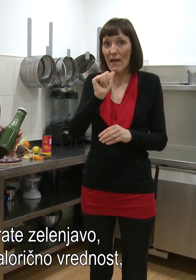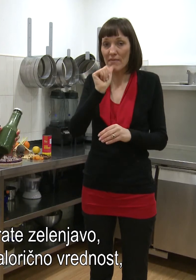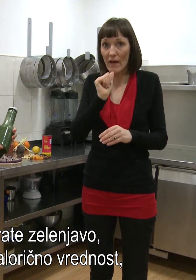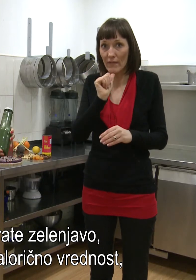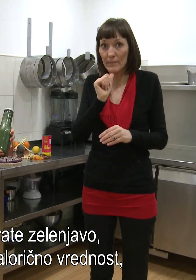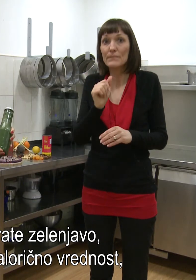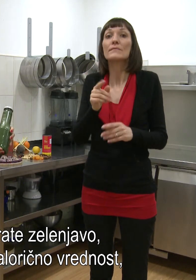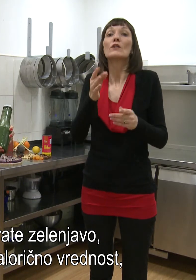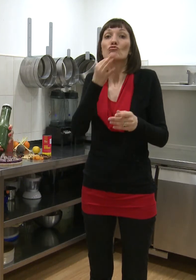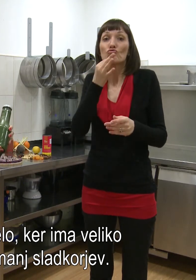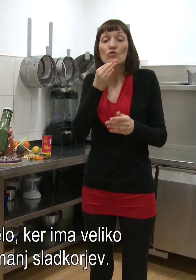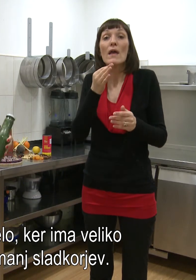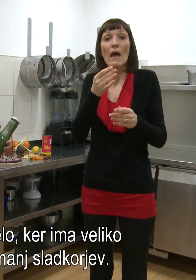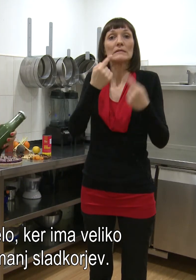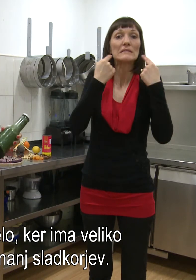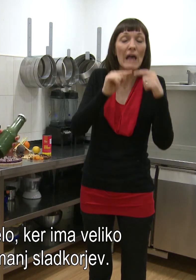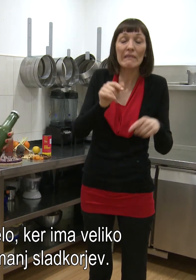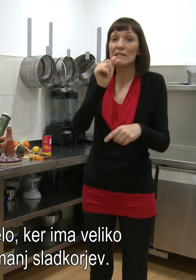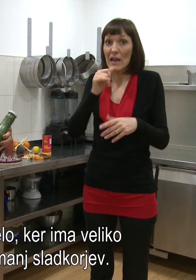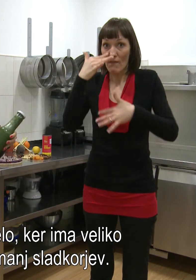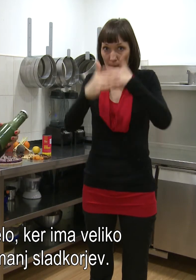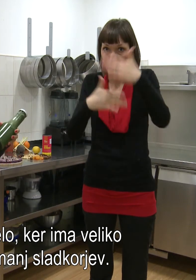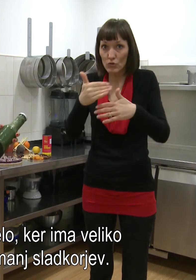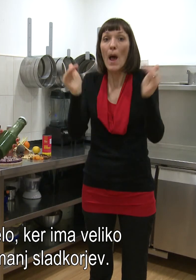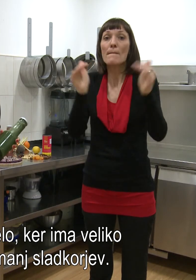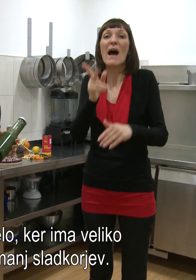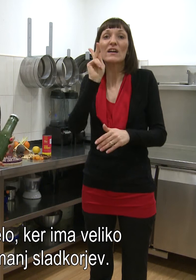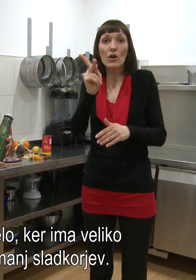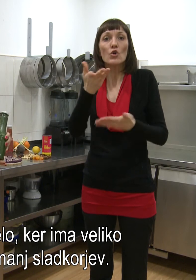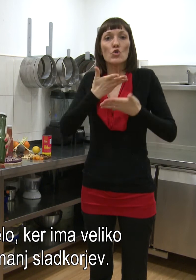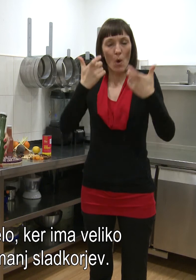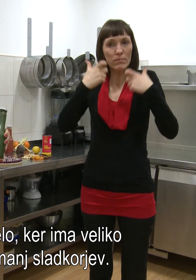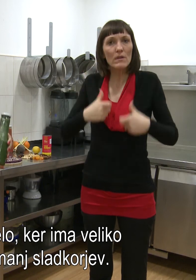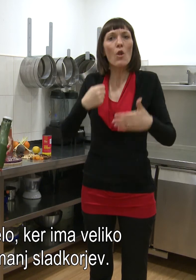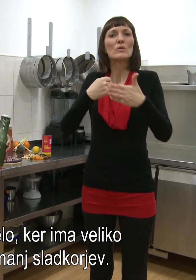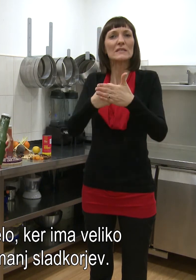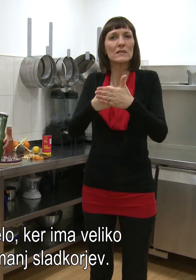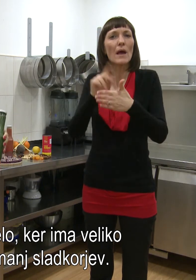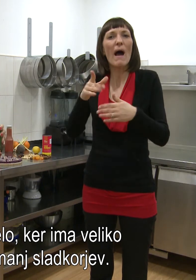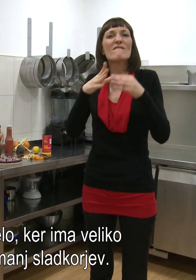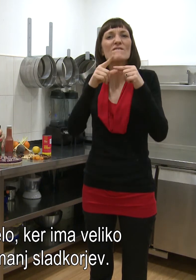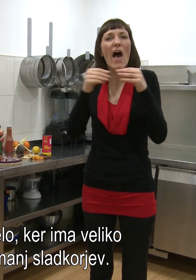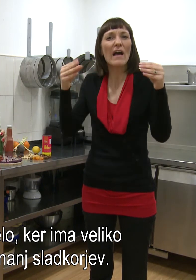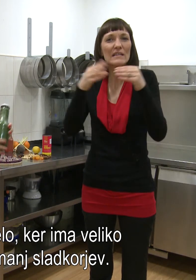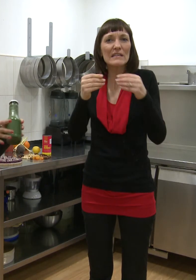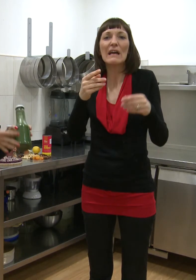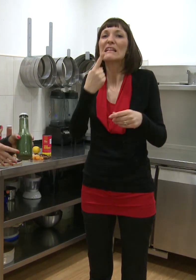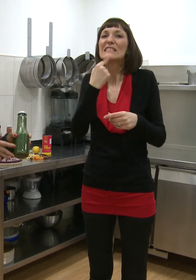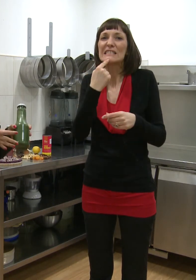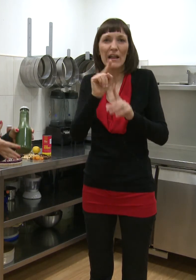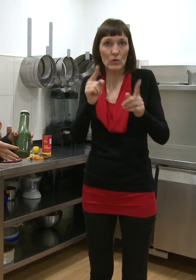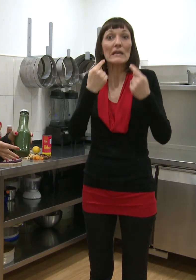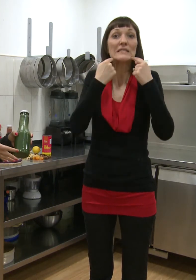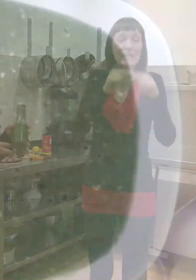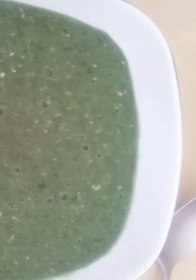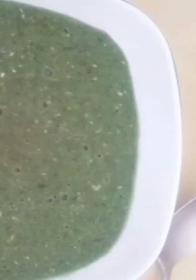pač zmanjša kalorično vrednost, hkrati pa pač nasiti telo, ker ima veliko več vlaknin in manj sladkorjev. Sadje je